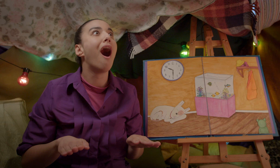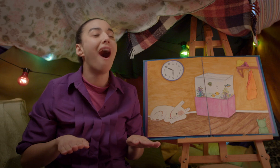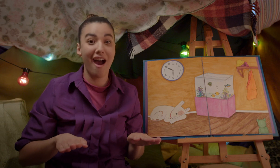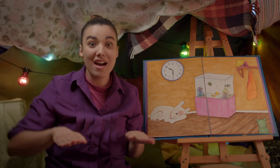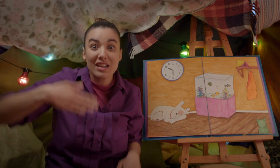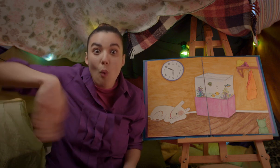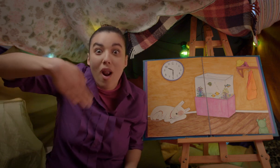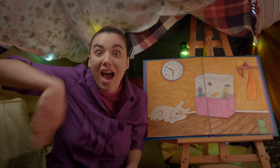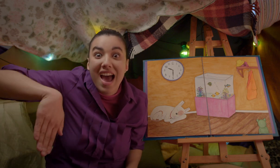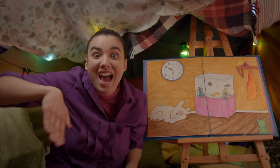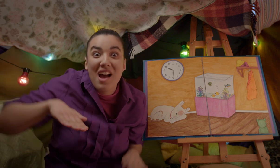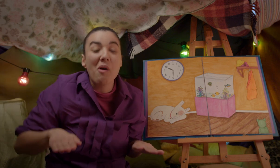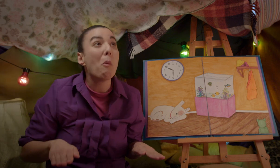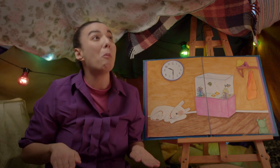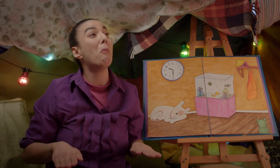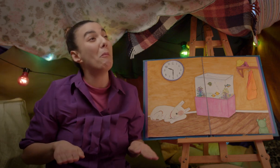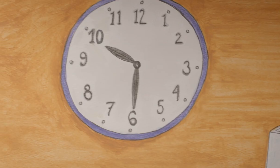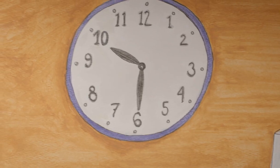Wow! En klocka! Mm.